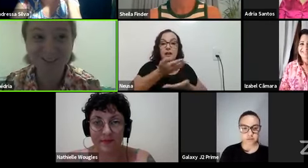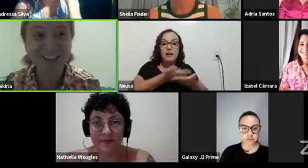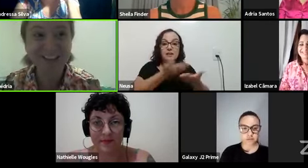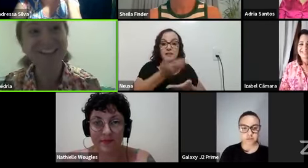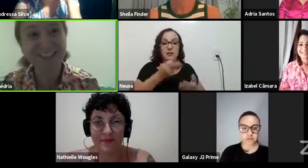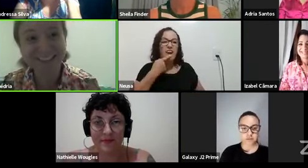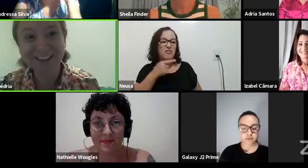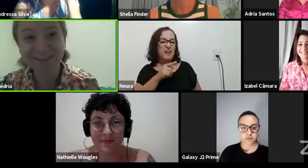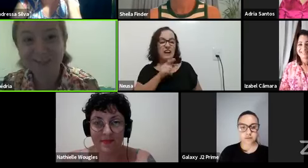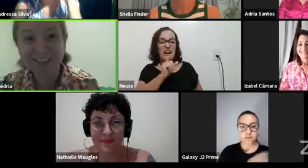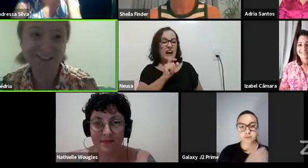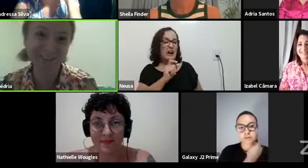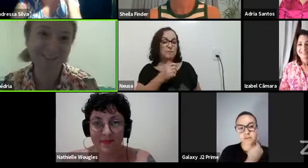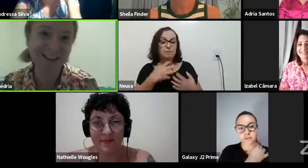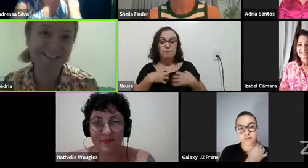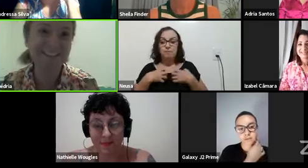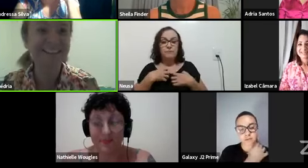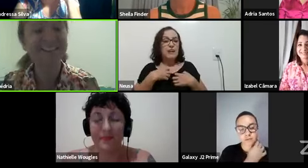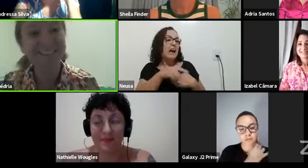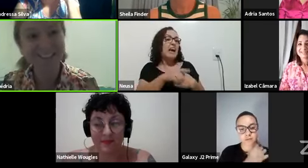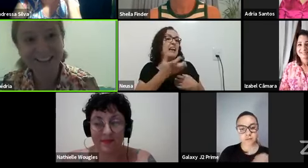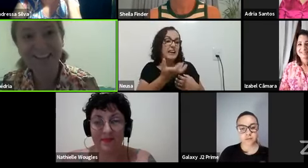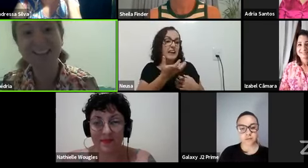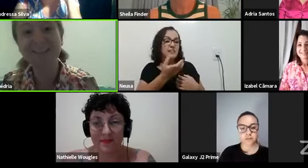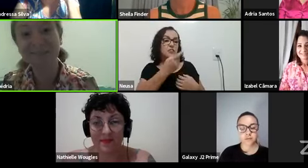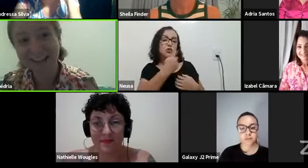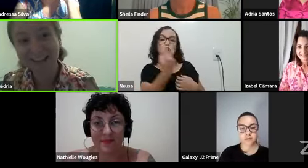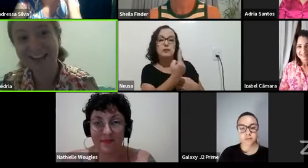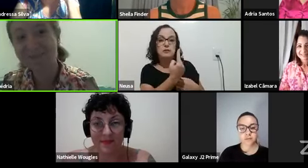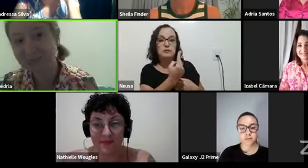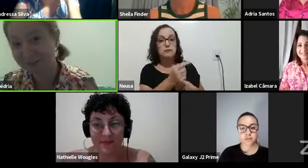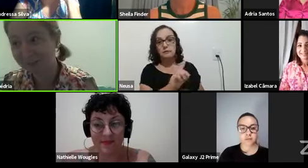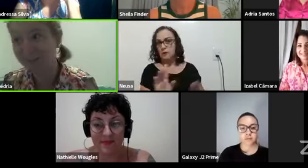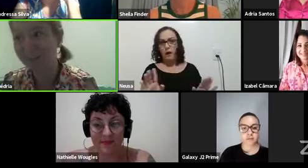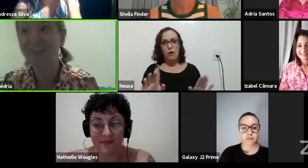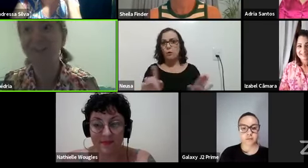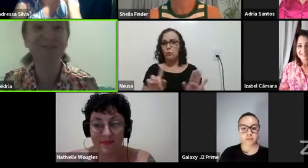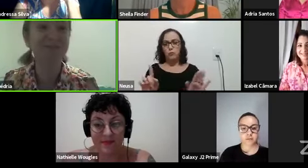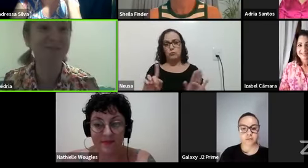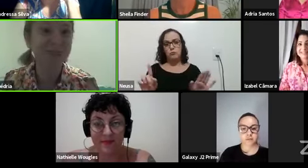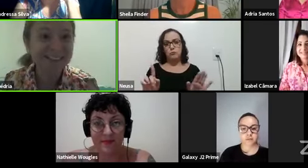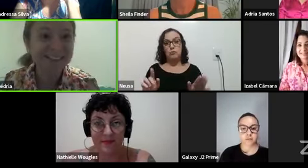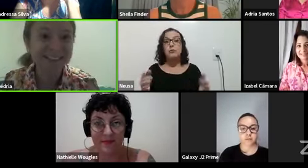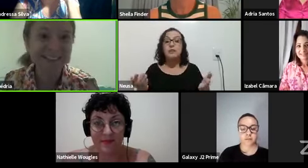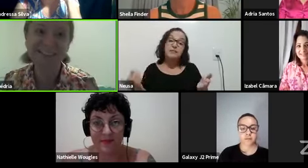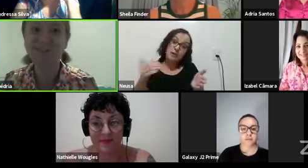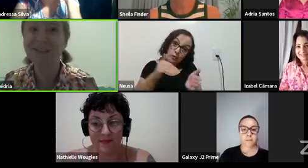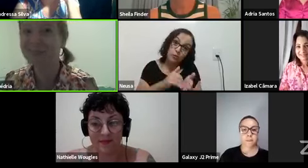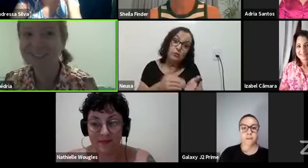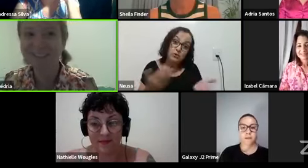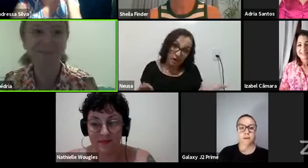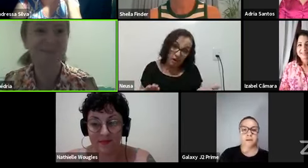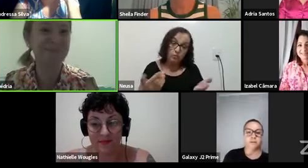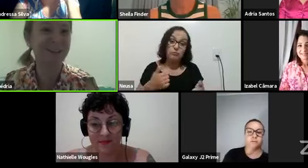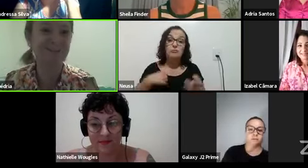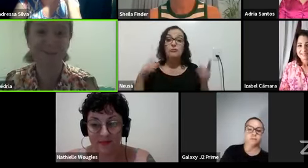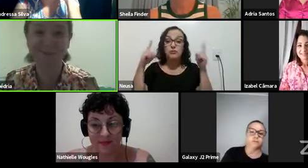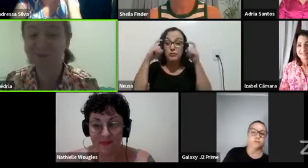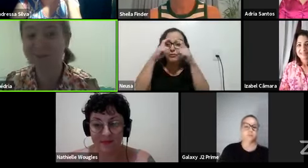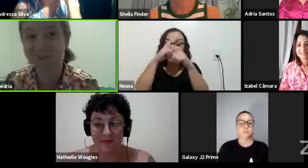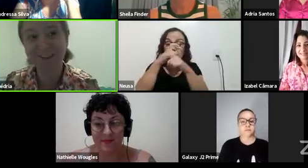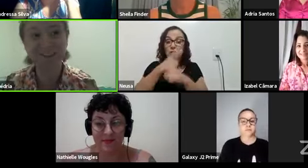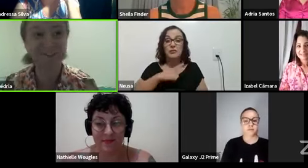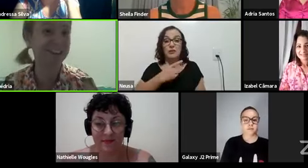mas até hoje eu ainda tenho muita dificuldade de ter e manter amigos. Eu tenho dificuldade de sair da minha mesa e